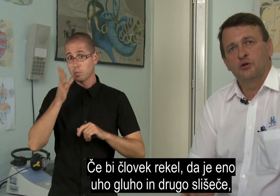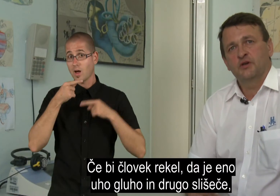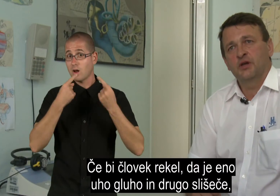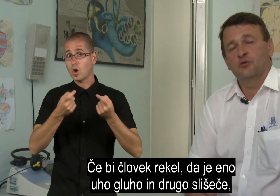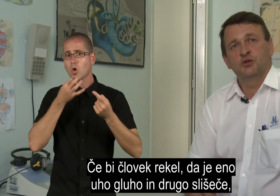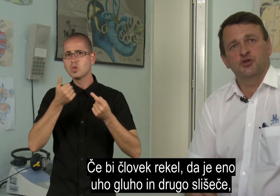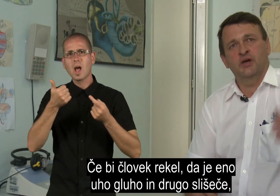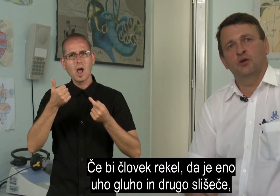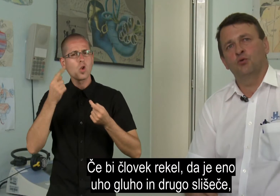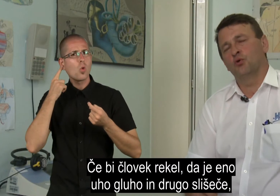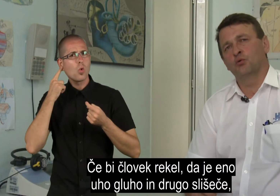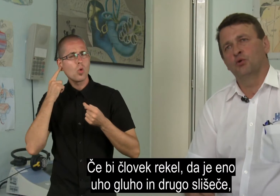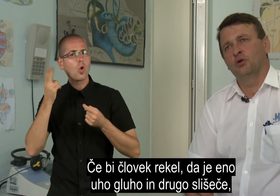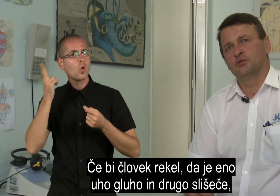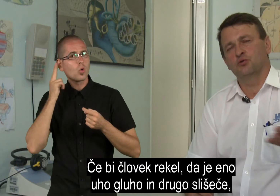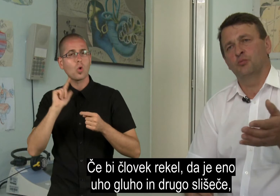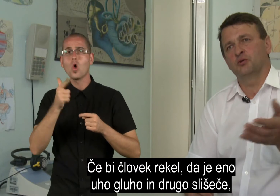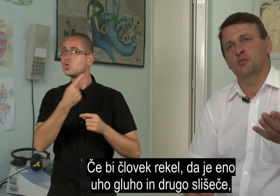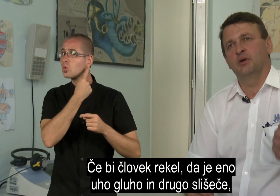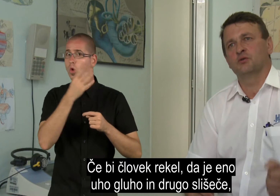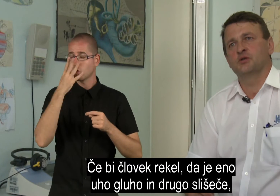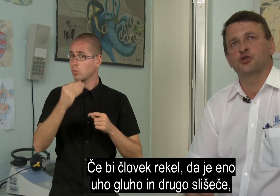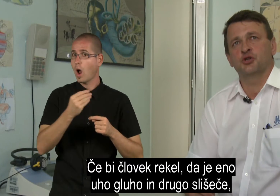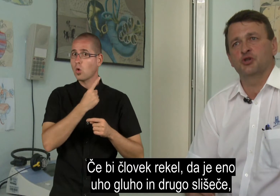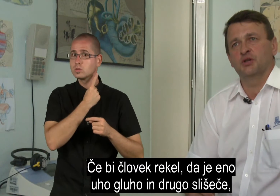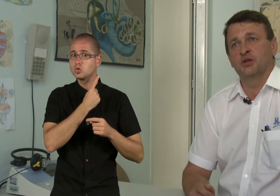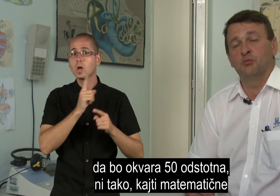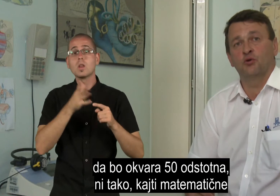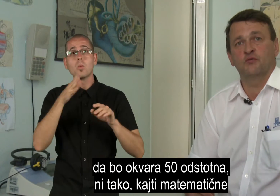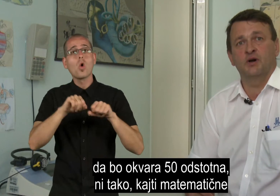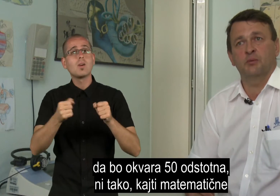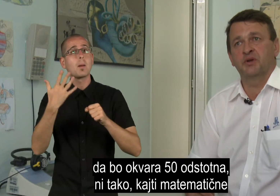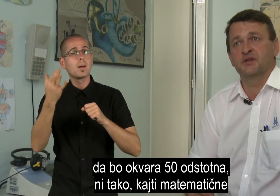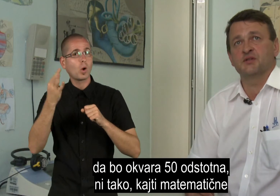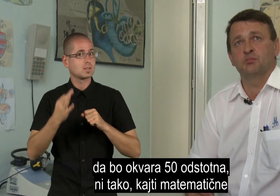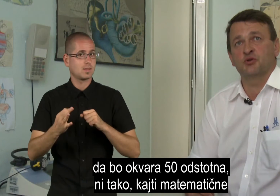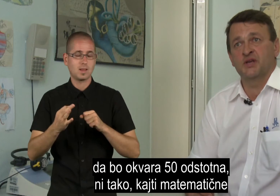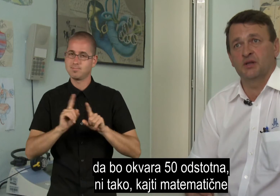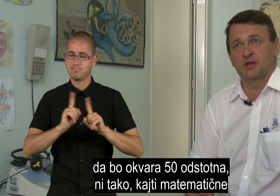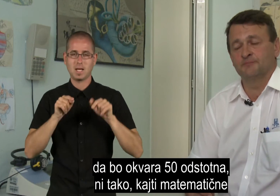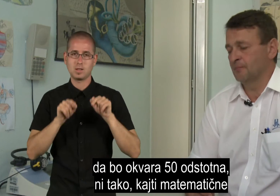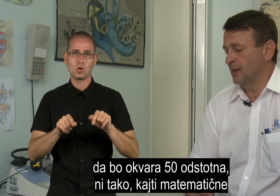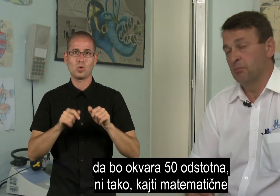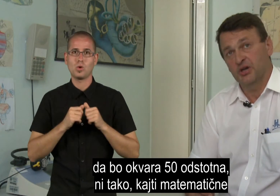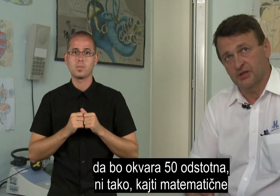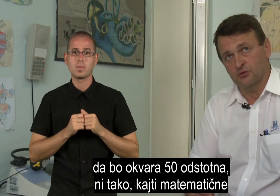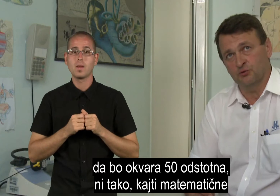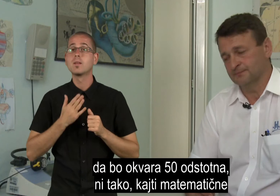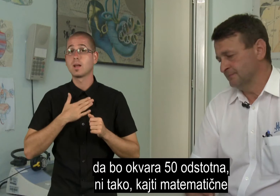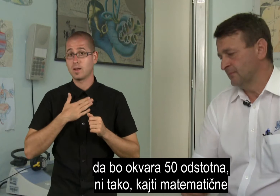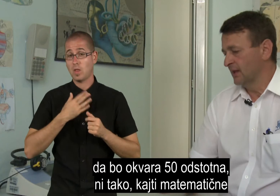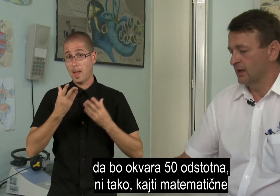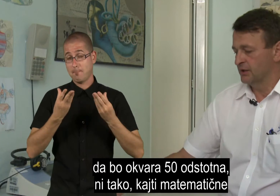Bi človek rekel, da če je eno uho gluho, drugo pa normalno slišeče, da bo okvara 50%, pa ni